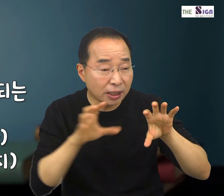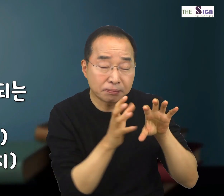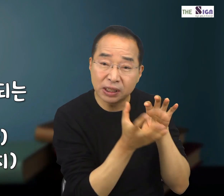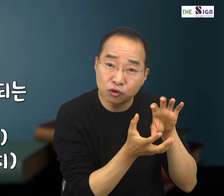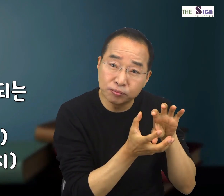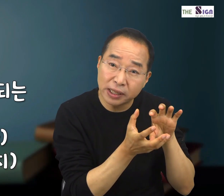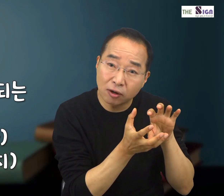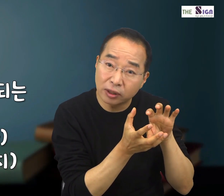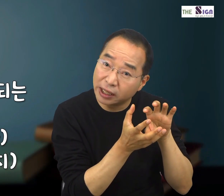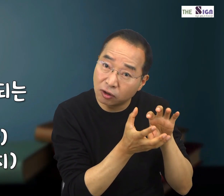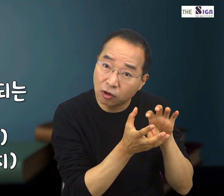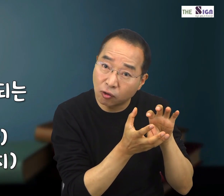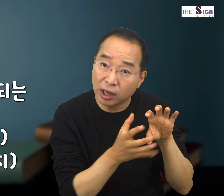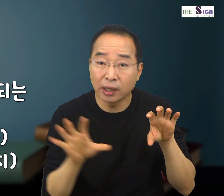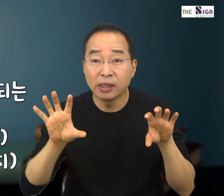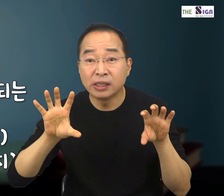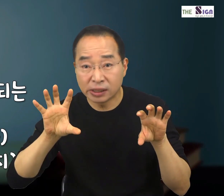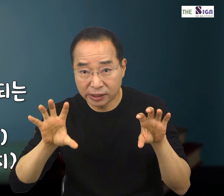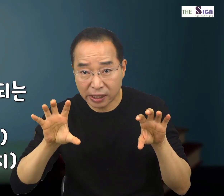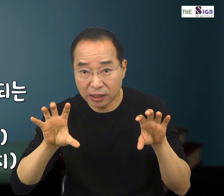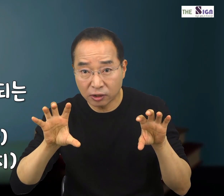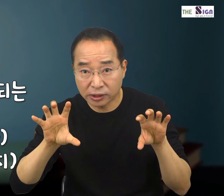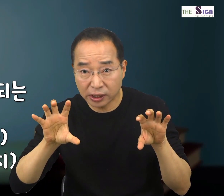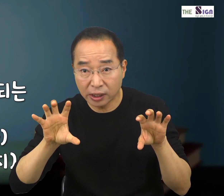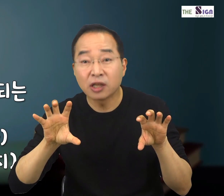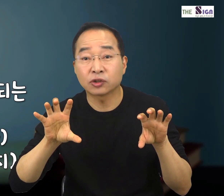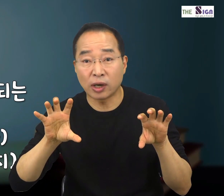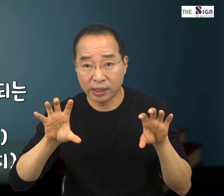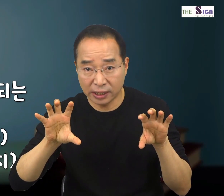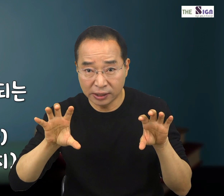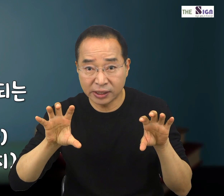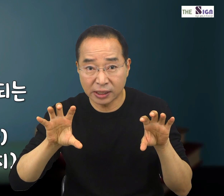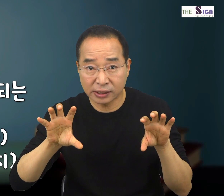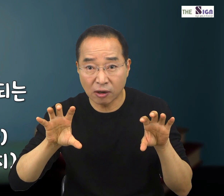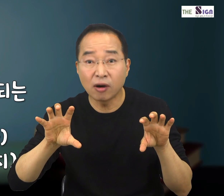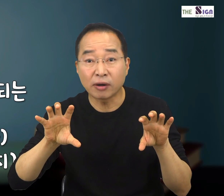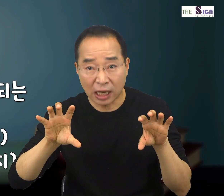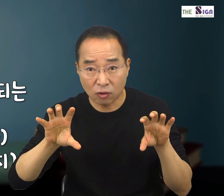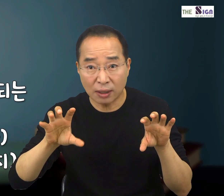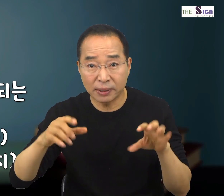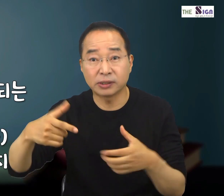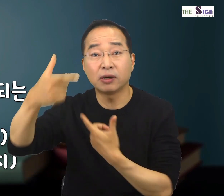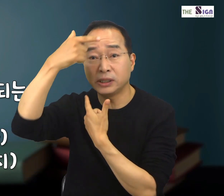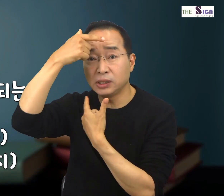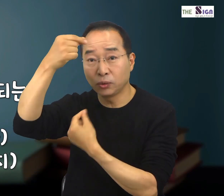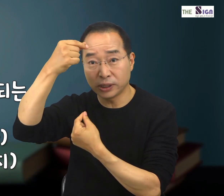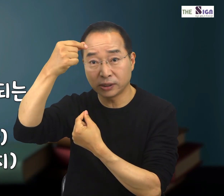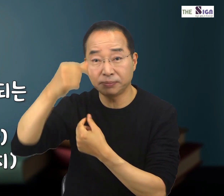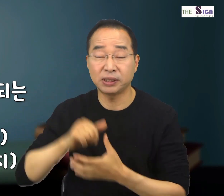미리 준비한 거나 이런 것과 실제 있는 것이 정확히 일치했어 라고 하면서 이 동작을 씁니다.